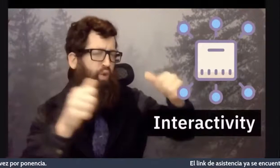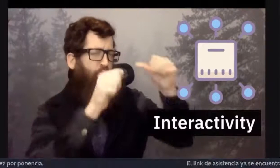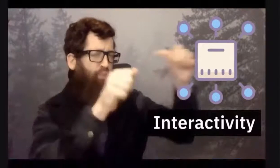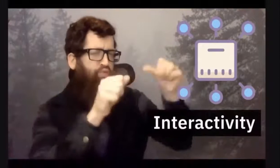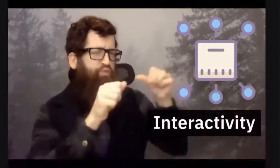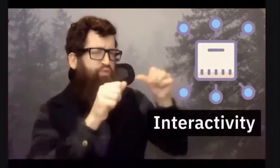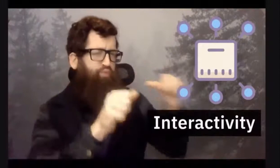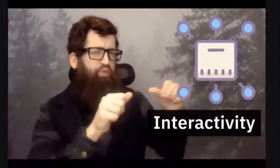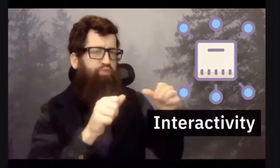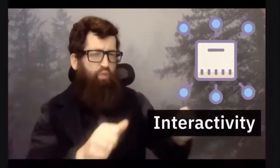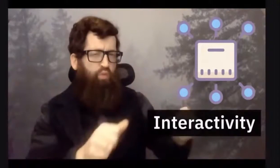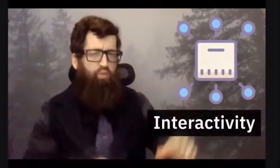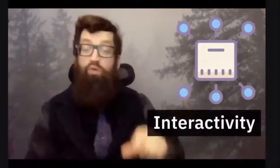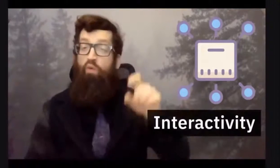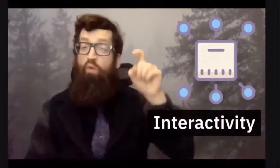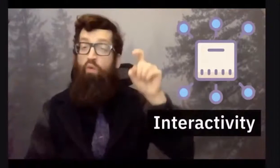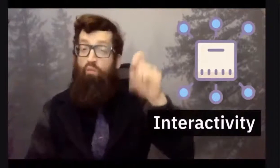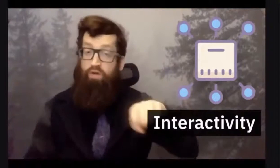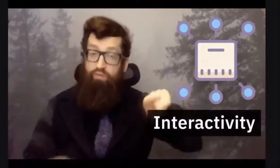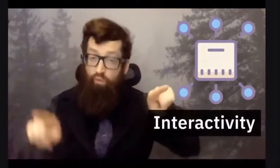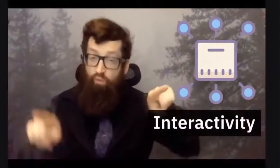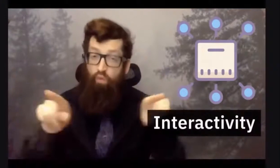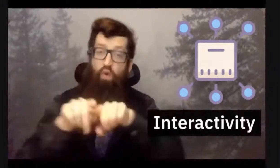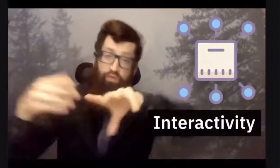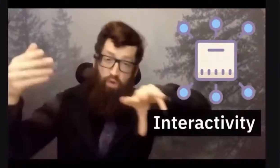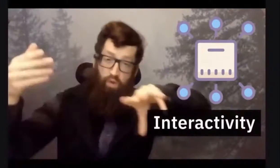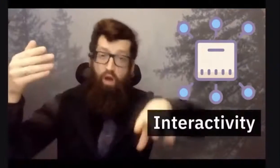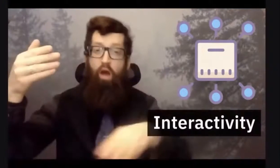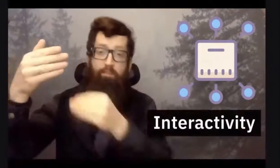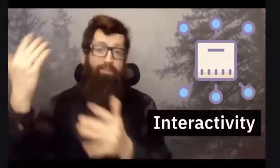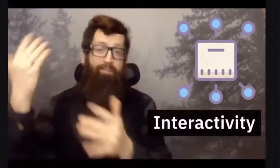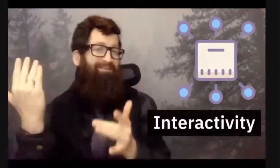texto necesario para ebook, edición de video